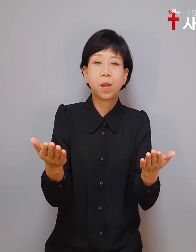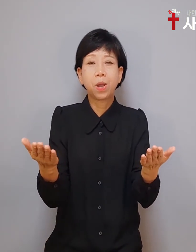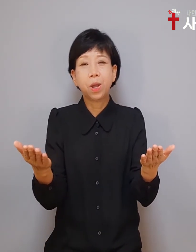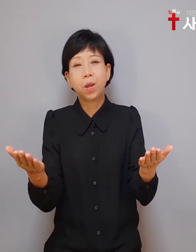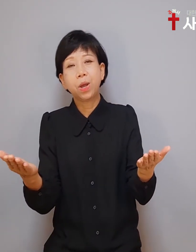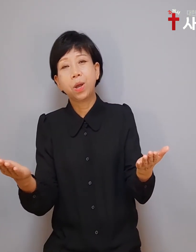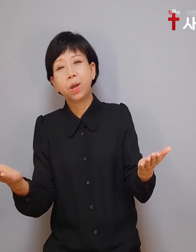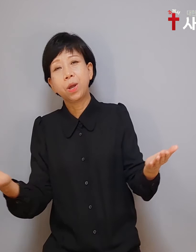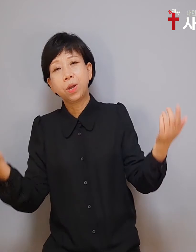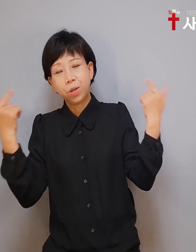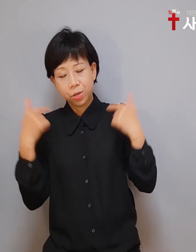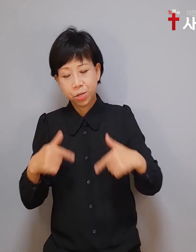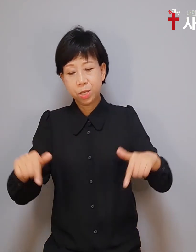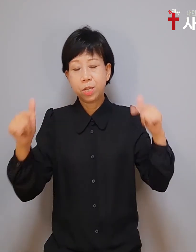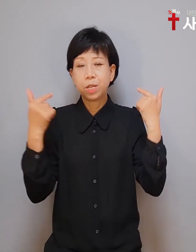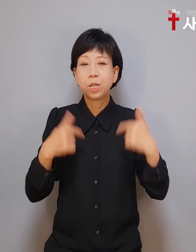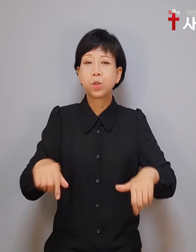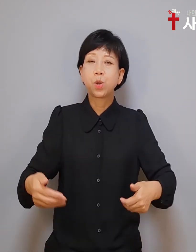베푸시며